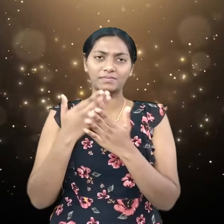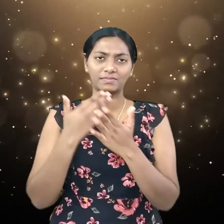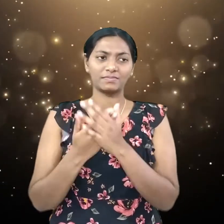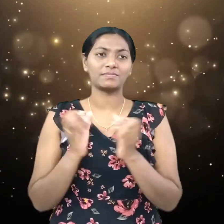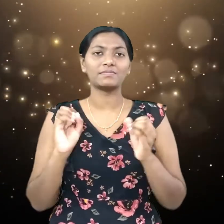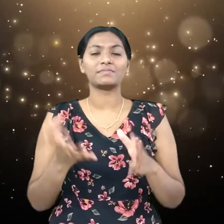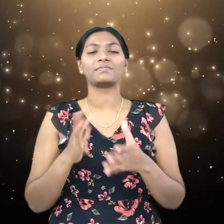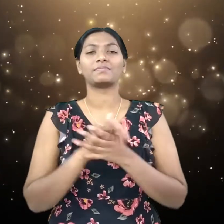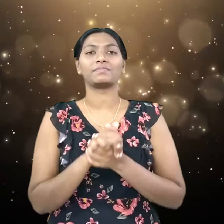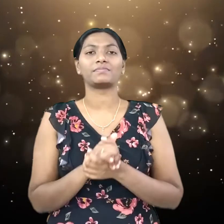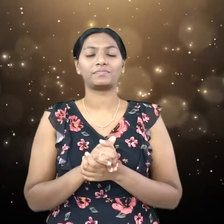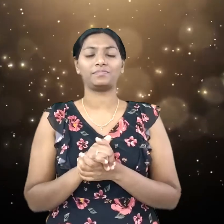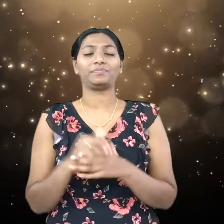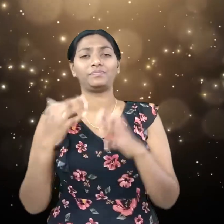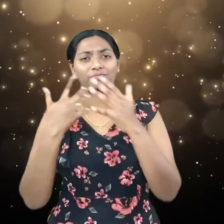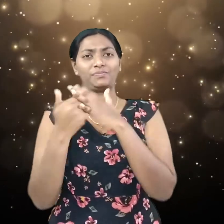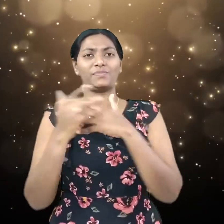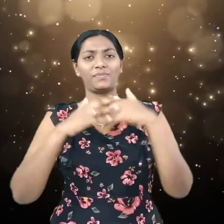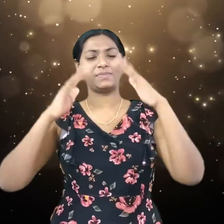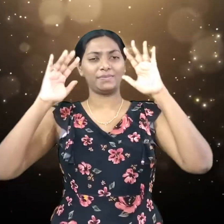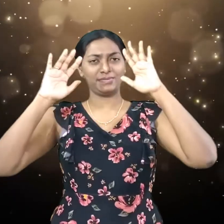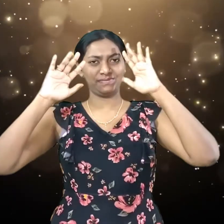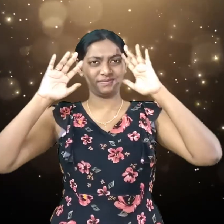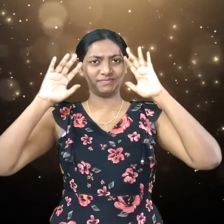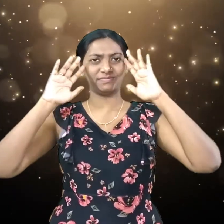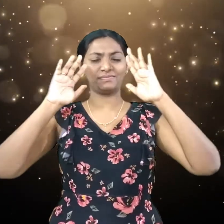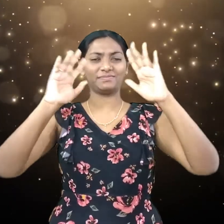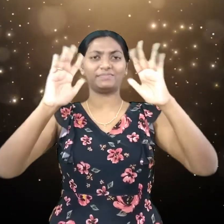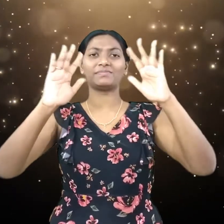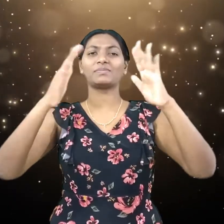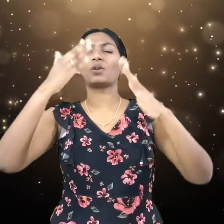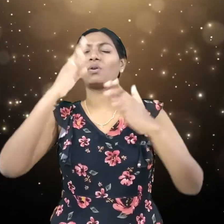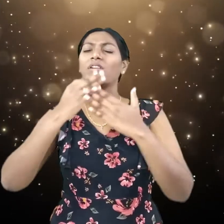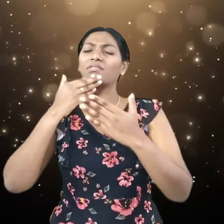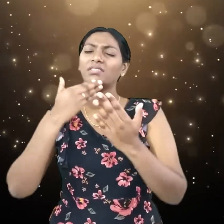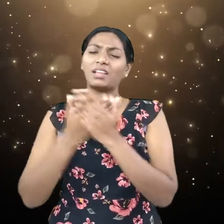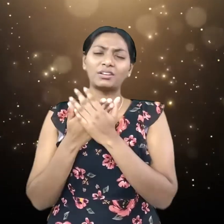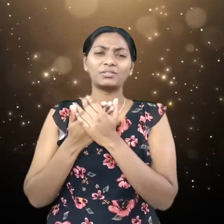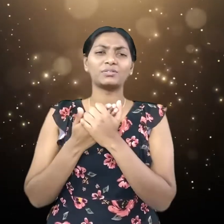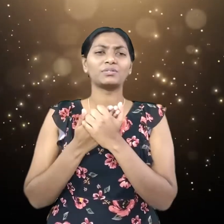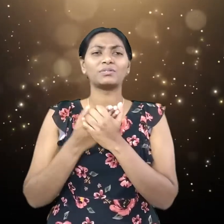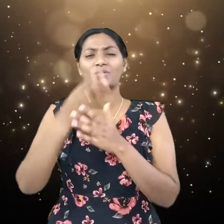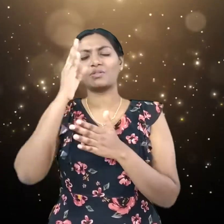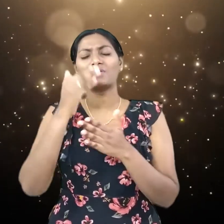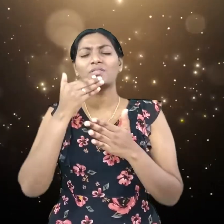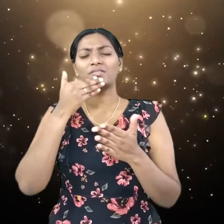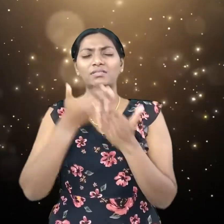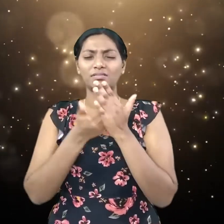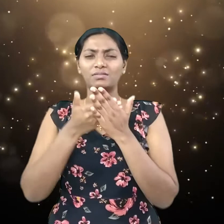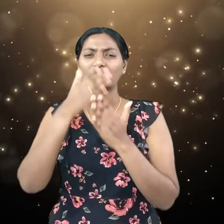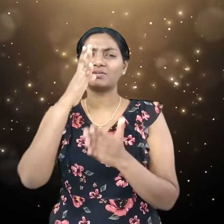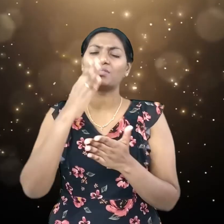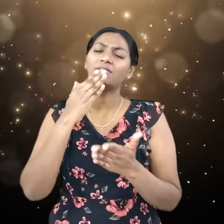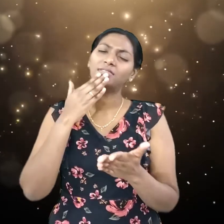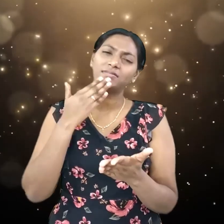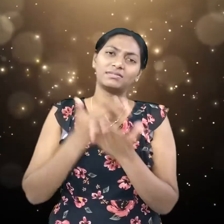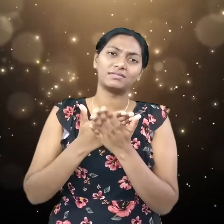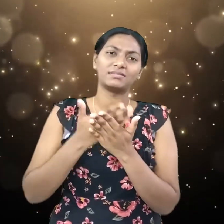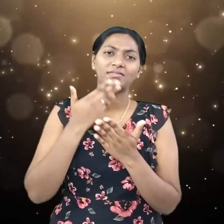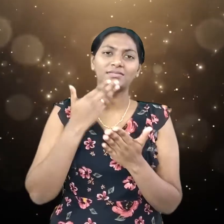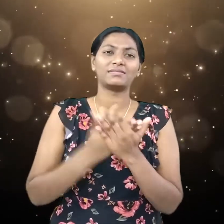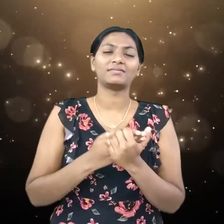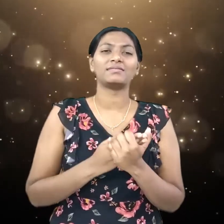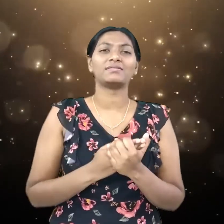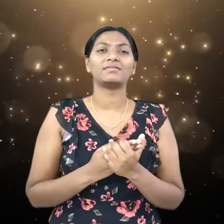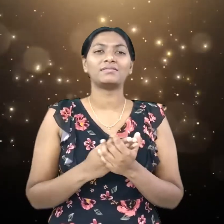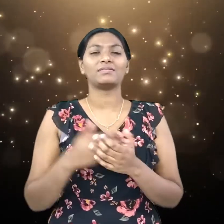देंगे। अपने हाथों को उठाकर परमेश्वर का धन्यवाद दीजिए। धन्यवाद दीजिए परमेश्वर का। धन्यवाद दीजिए, धन्यवाद दीजिए, धन्यवाद